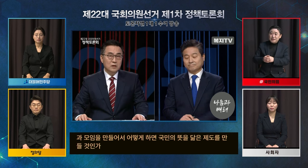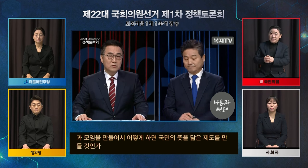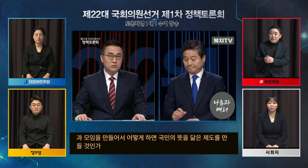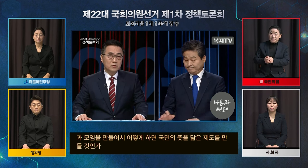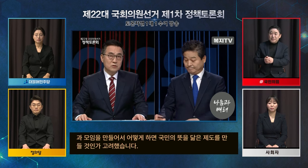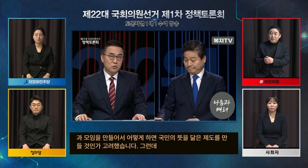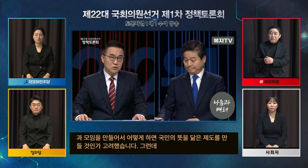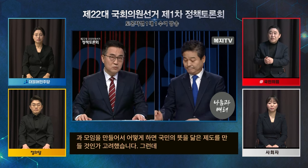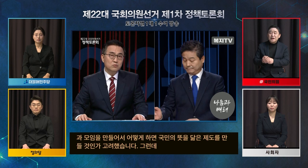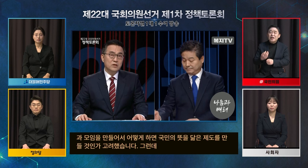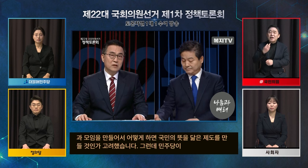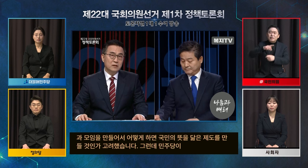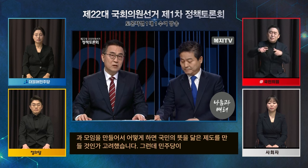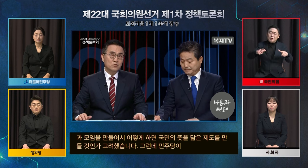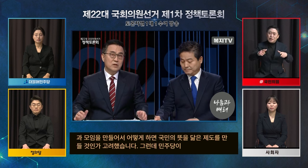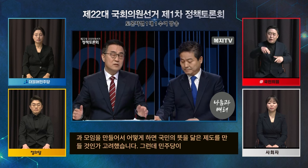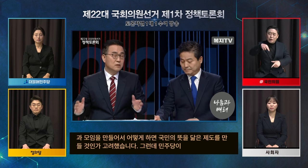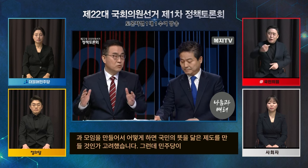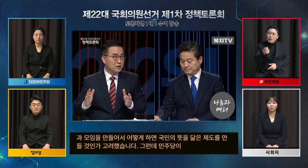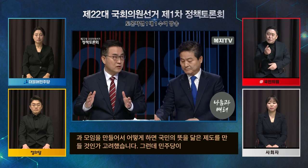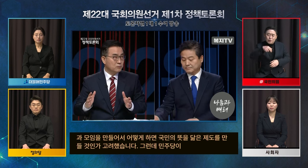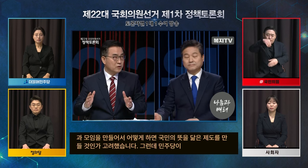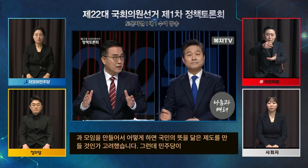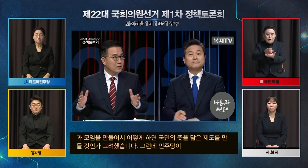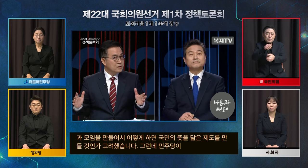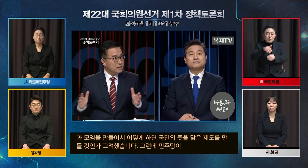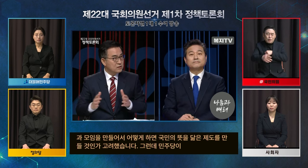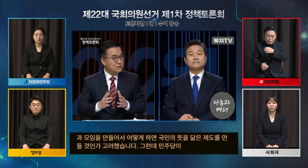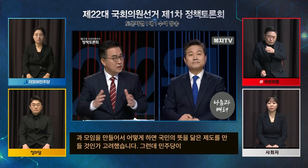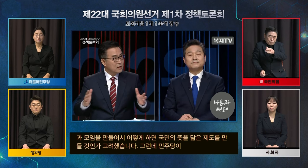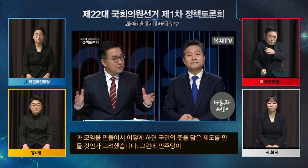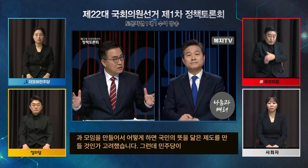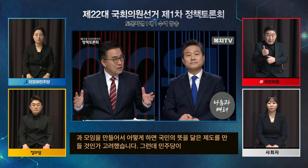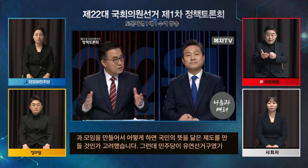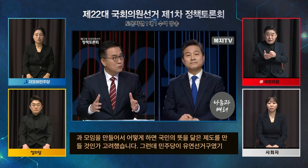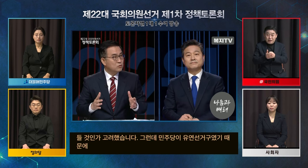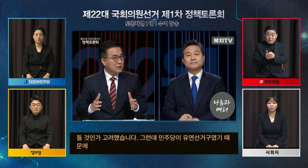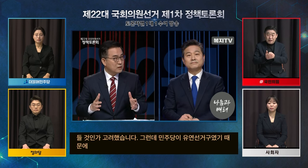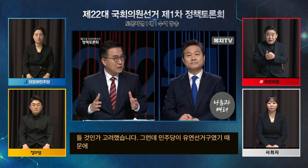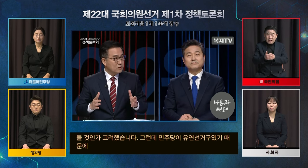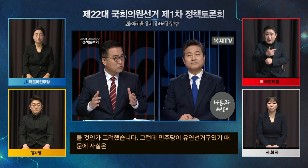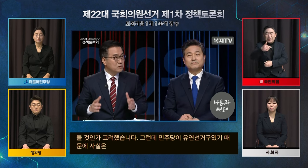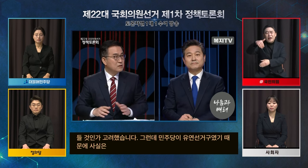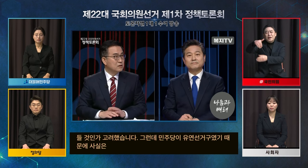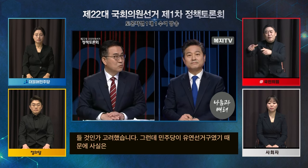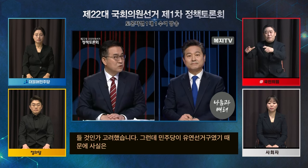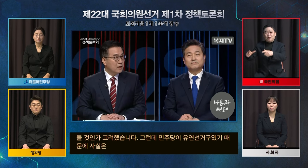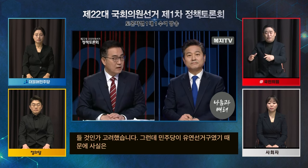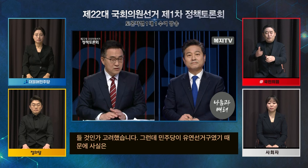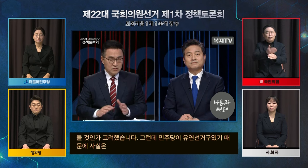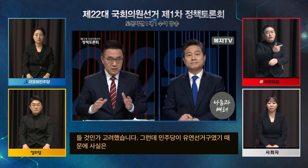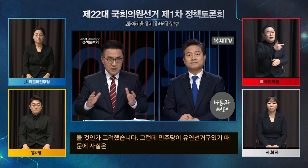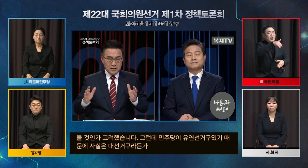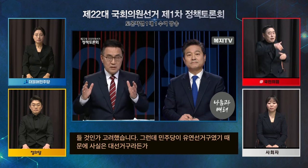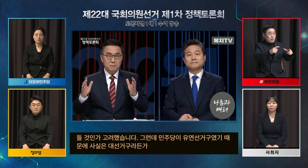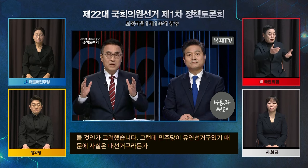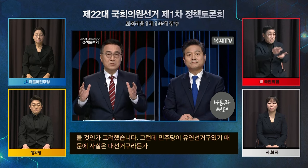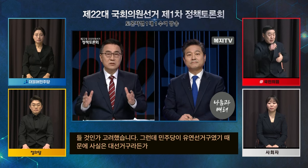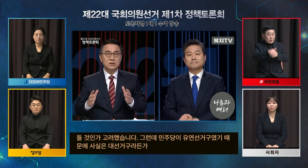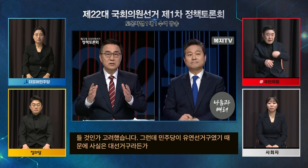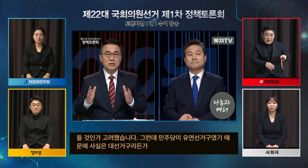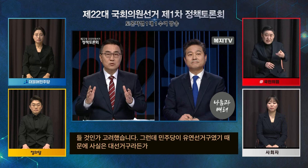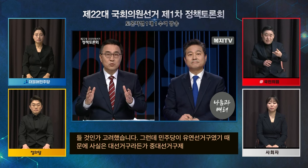수도권에서 소선거구제가 굉장히 유의한 선거구였기 때문에 사실은 대선거구라든가 중대선거구제, 즉